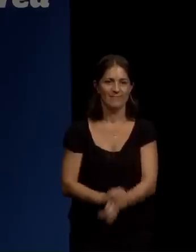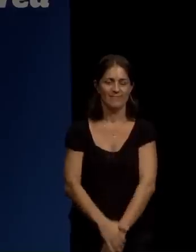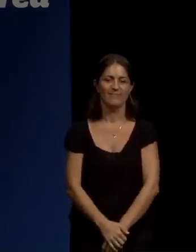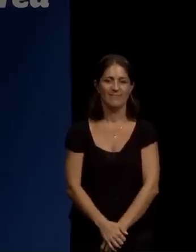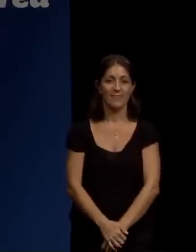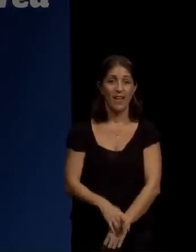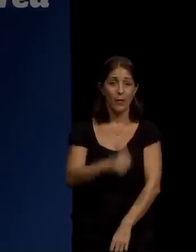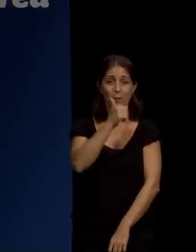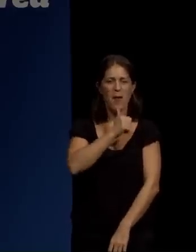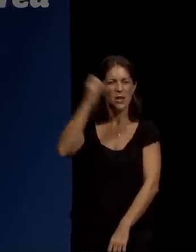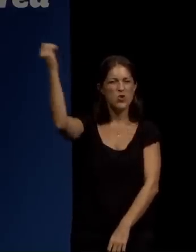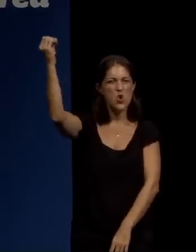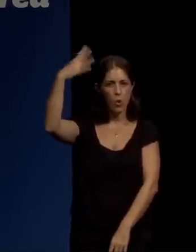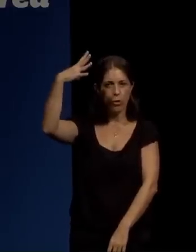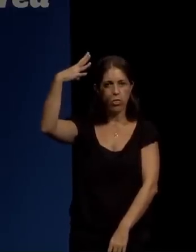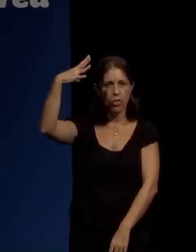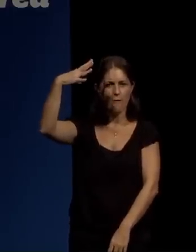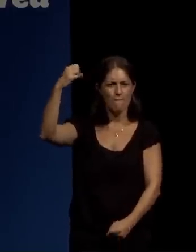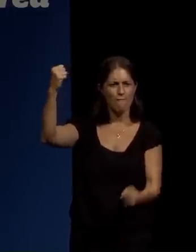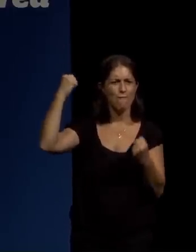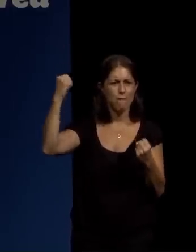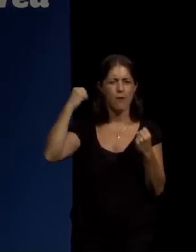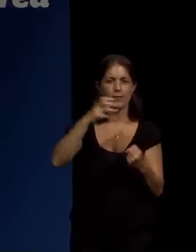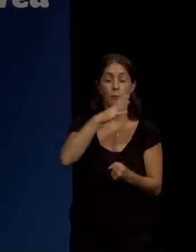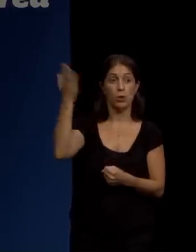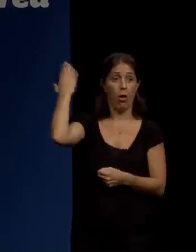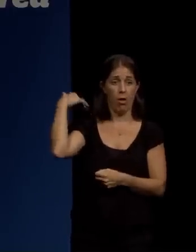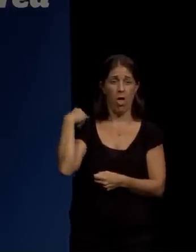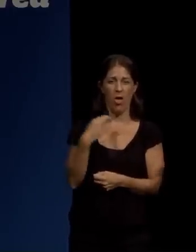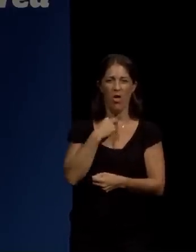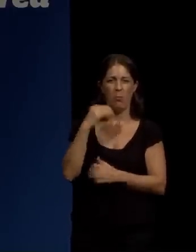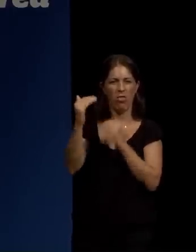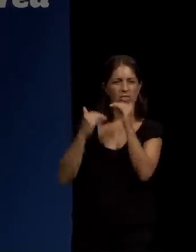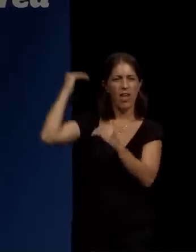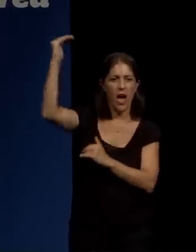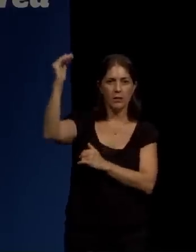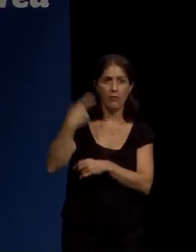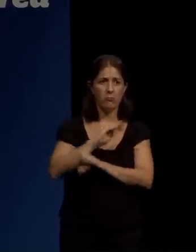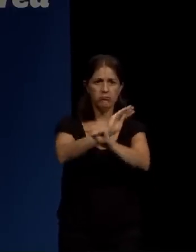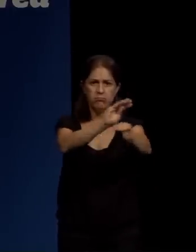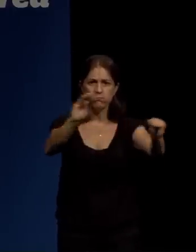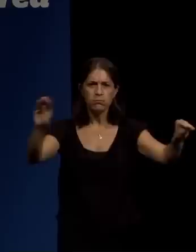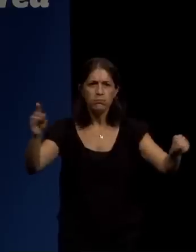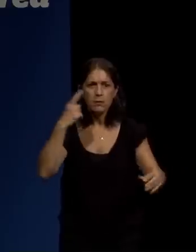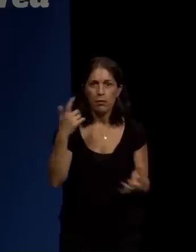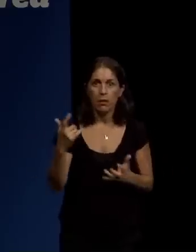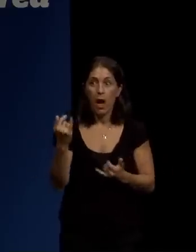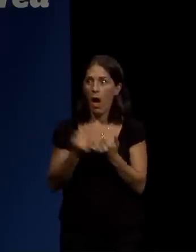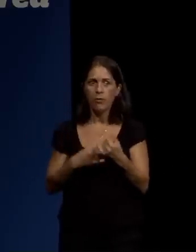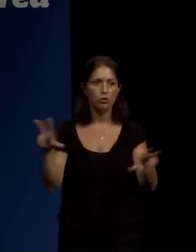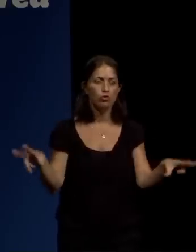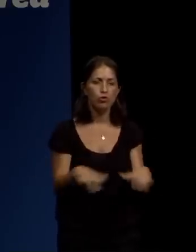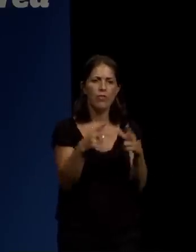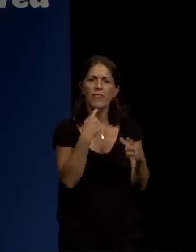A luz de Beiras é alongada, e Beiras foi un dos primeiros que alzou a voz para chamarnos a atención ao conxunto da cidadanía e decir, se a